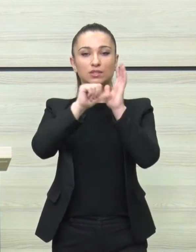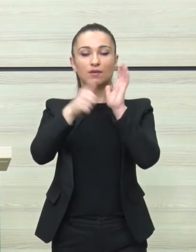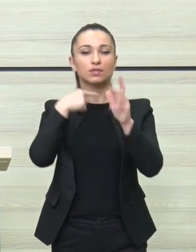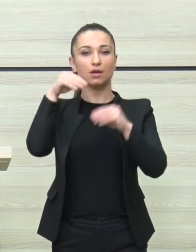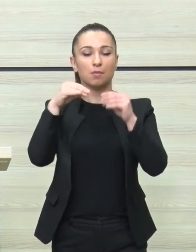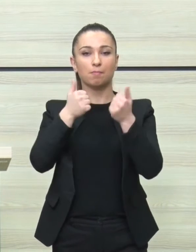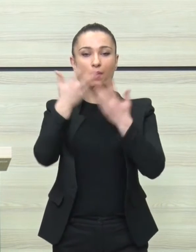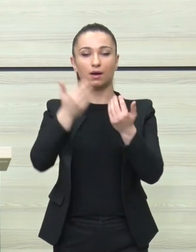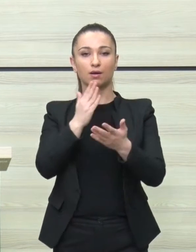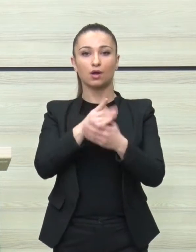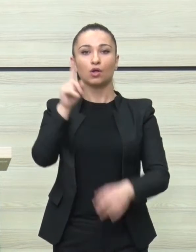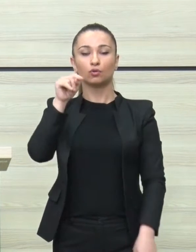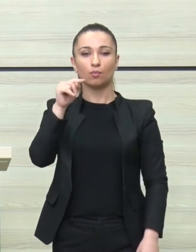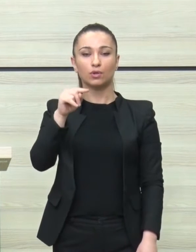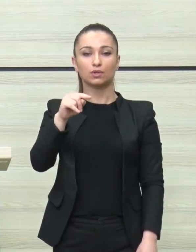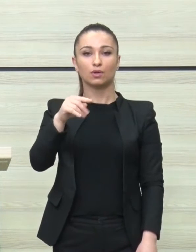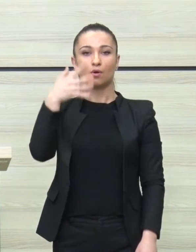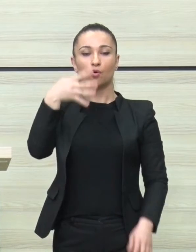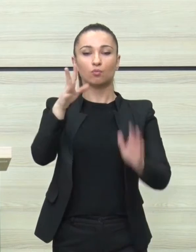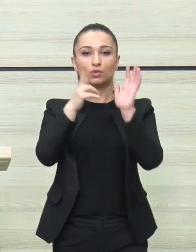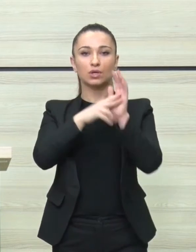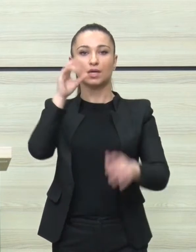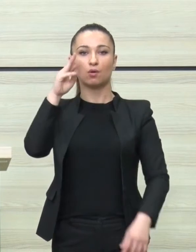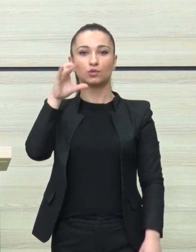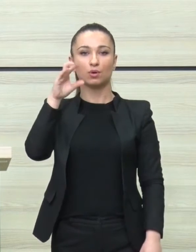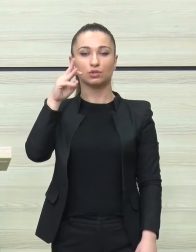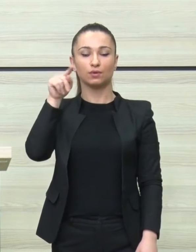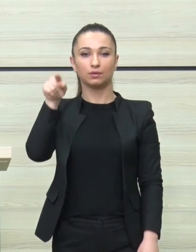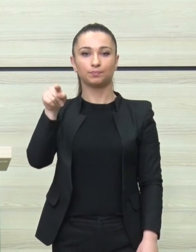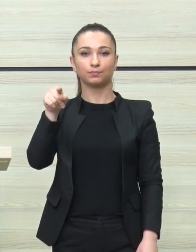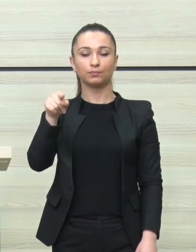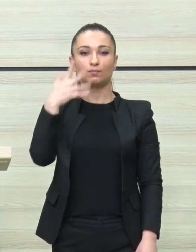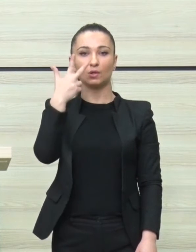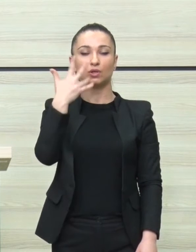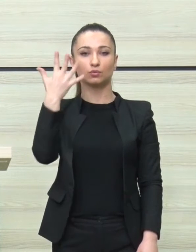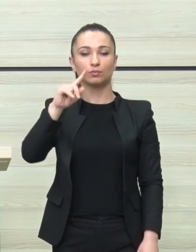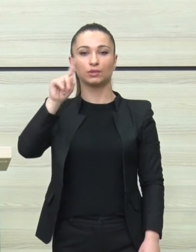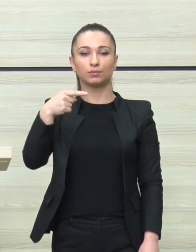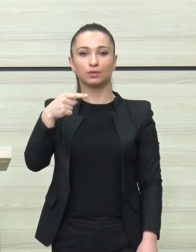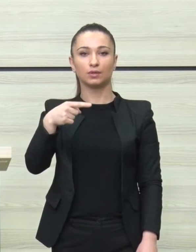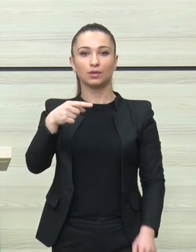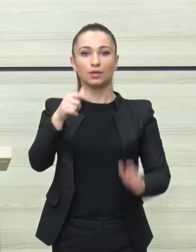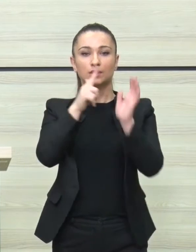5216 ხმა, ხოლო ნომერი 48 სალომე ზურაბიშვილი